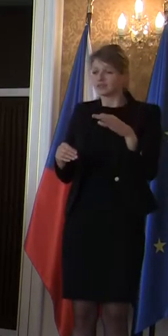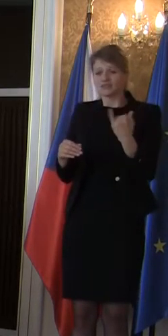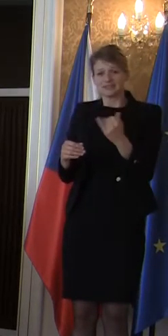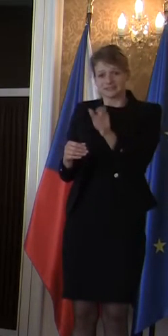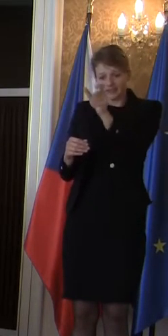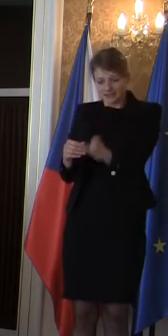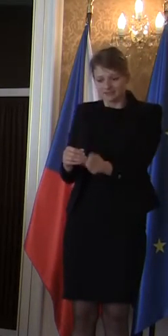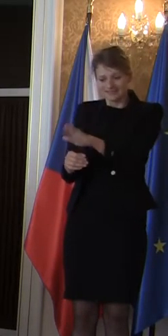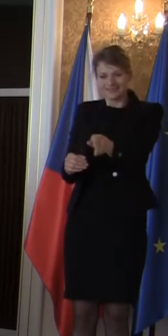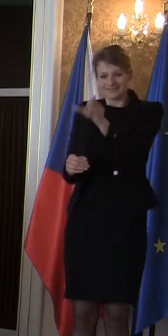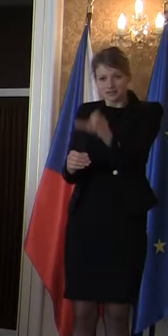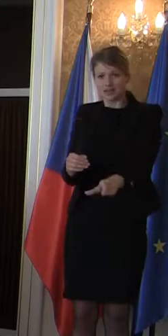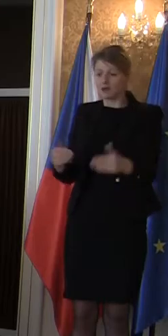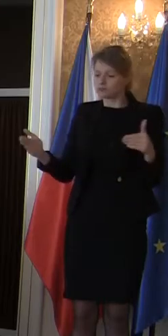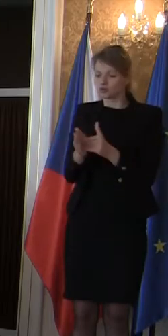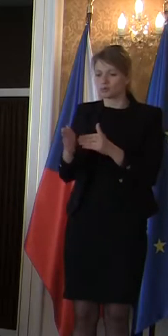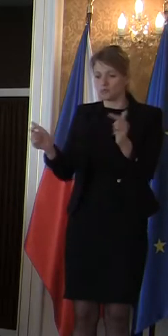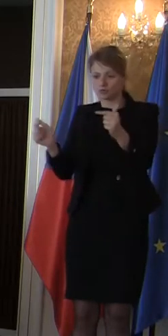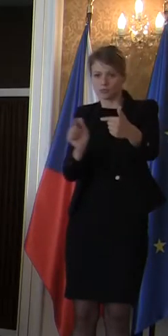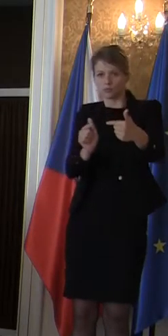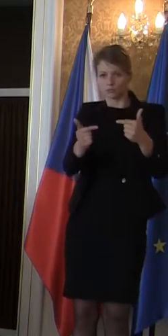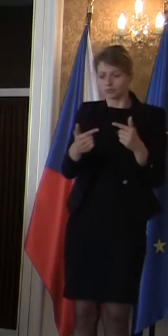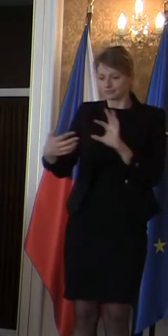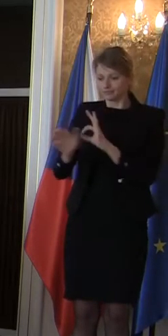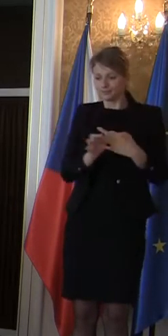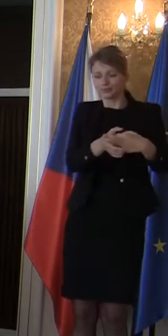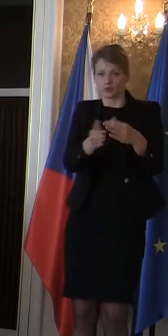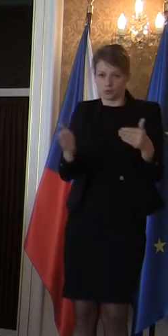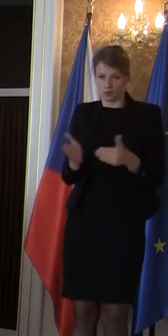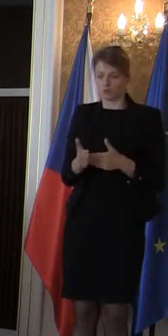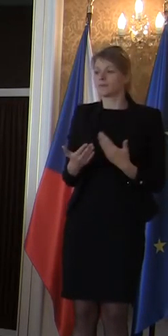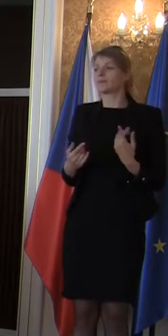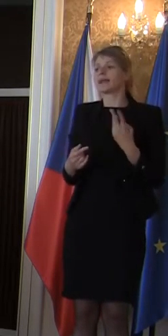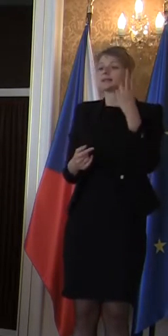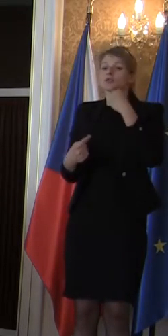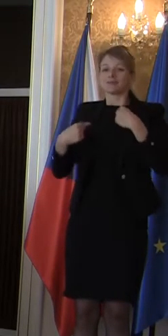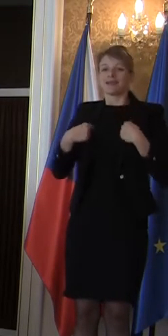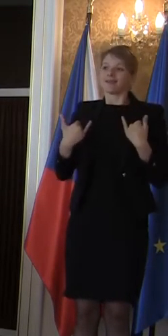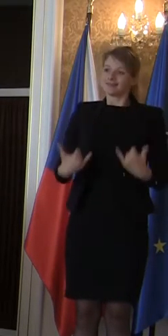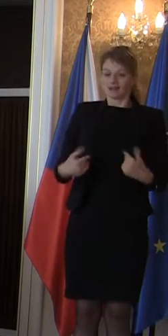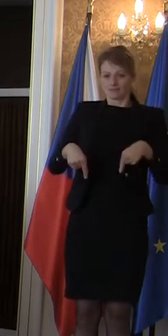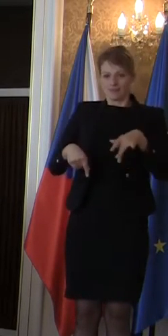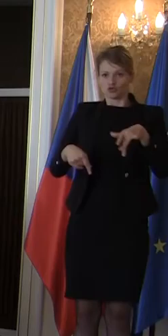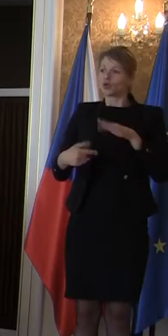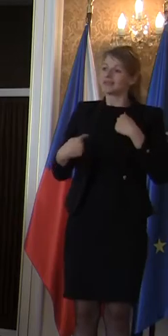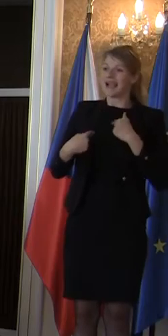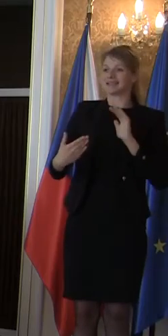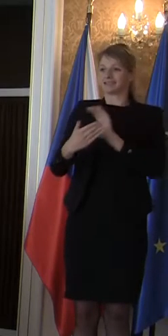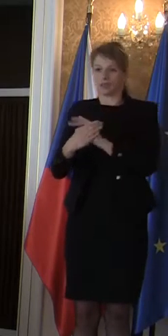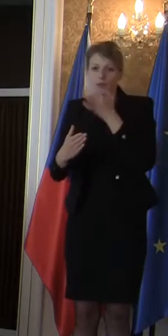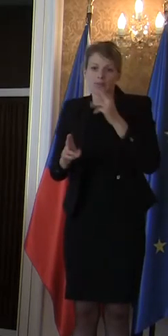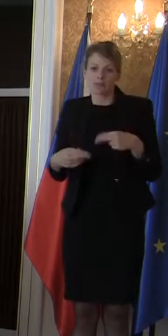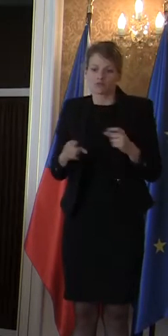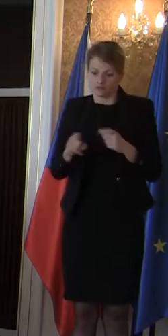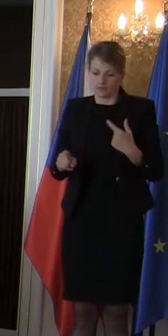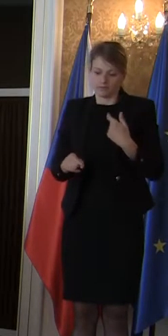a nemohu si dovolit vydávat zde sliby. Nicméně v rámci